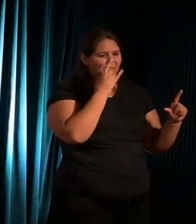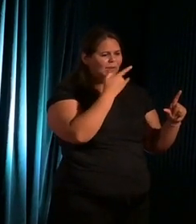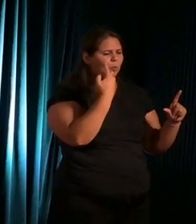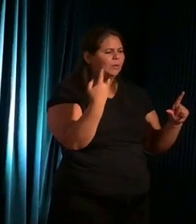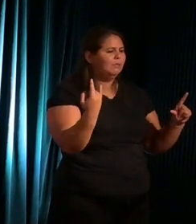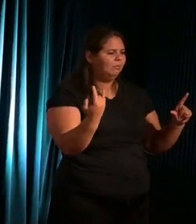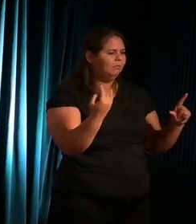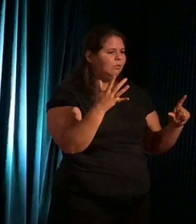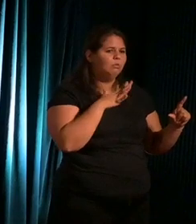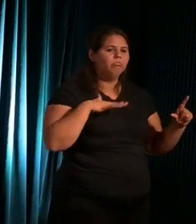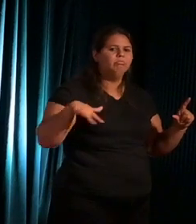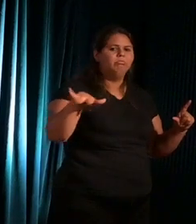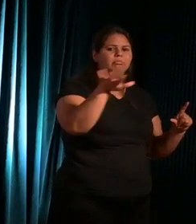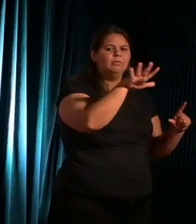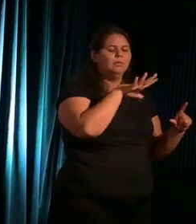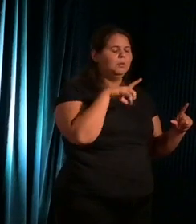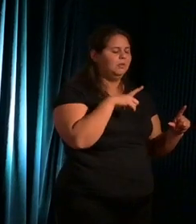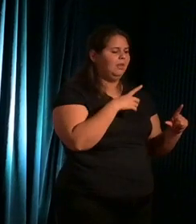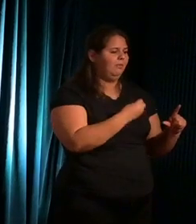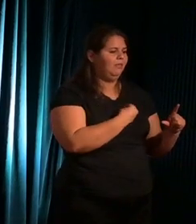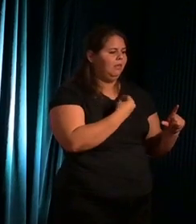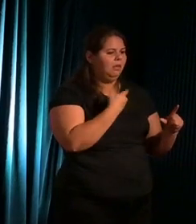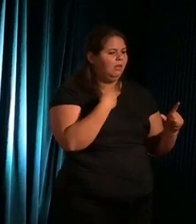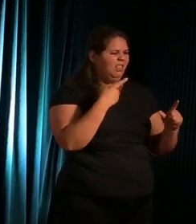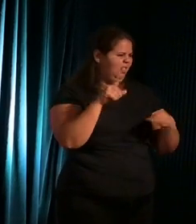comum, que é